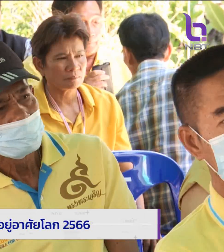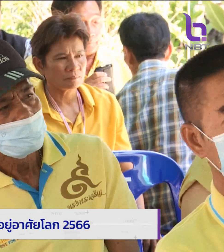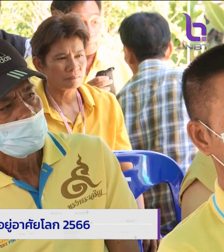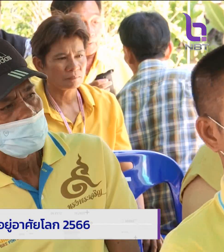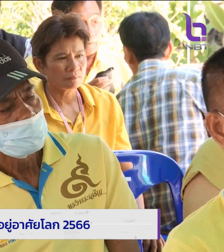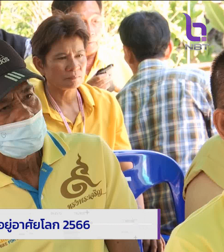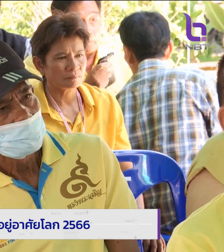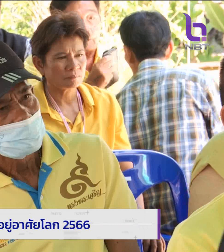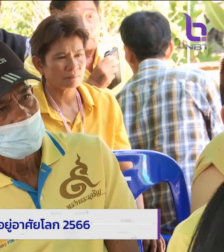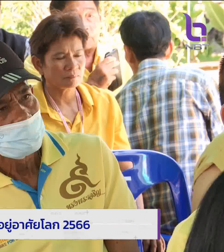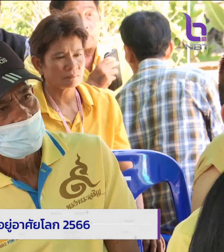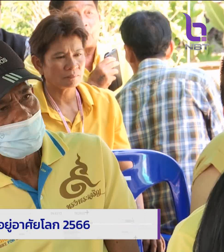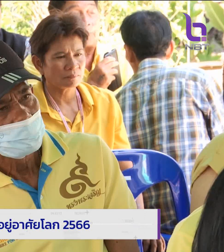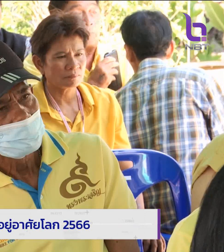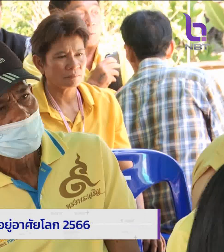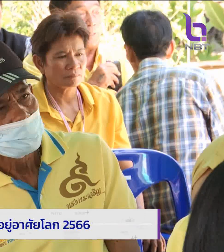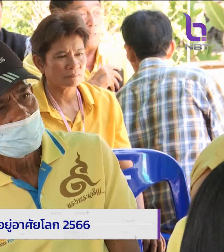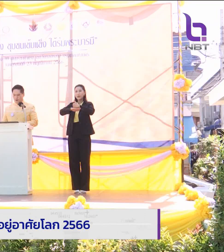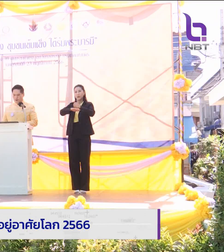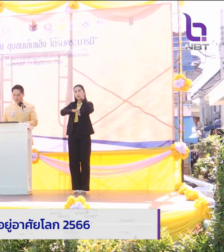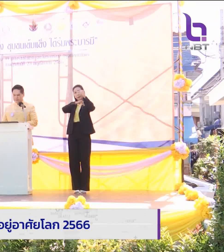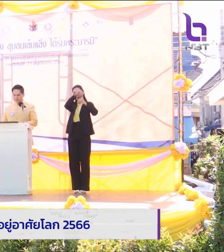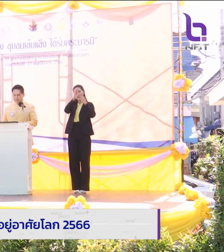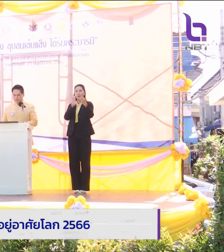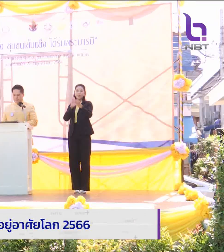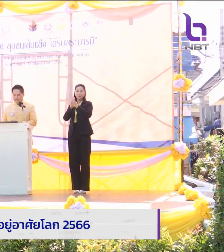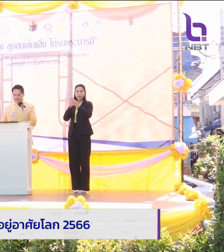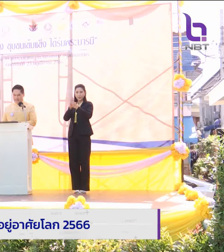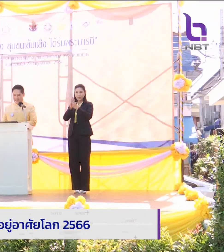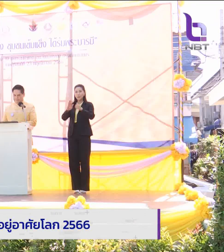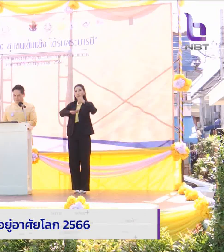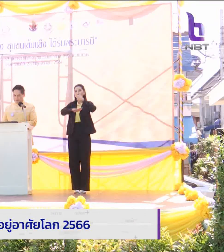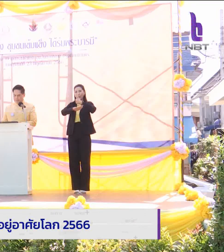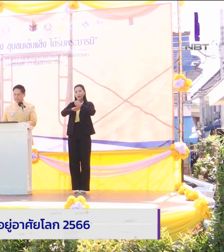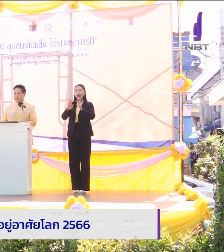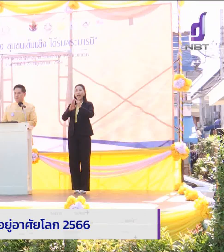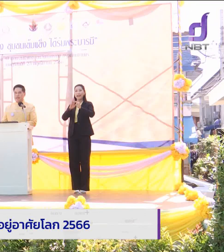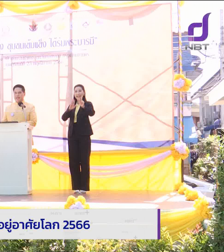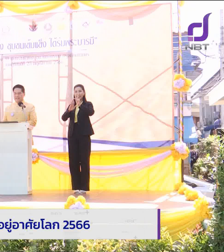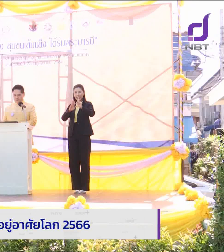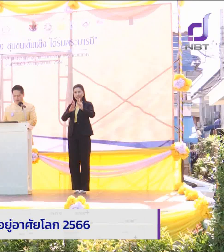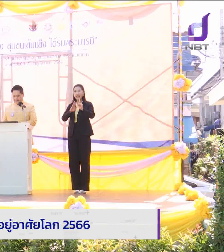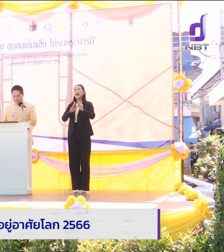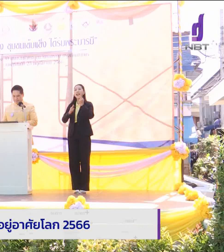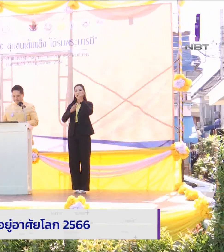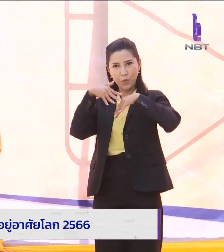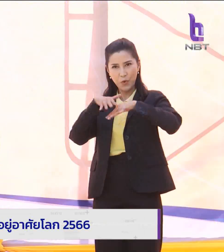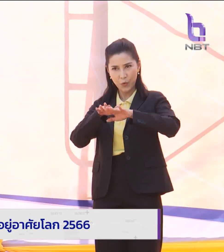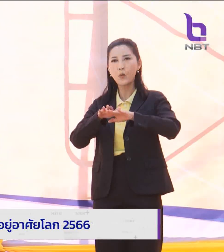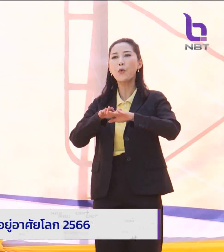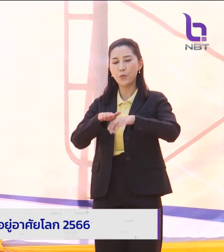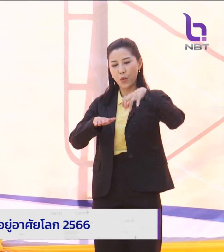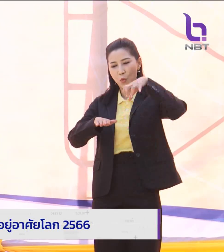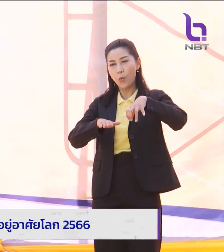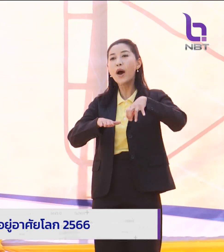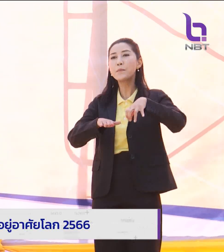ทองหลางกรุงเทพมหานครโดยมีคุณวราวุฒิศิลปอาชารัฐมนตรีว่าการกระทรวงการพัฒนาสังคมและความมั่นคงของมนุษย์นะ